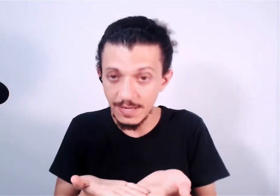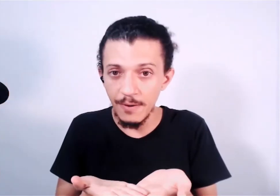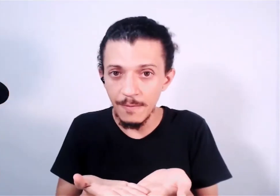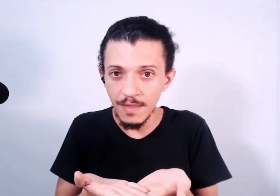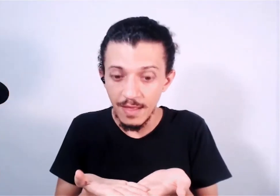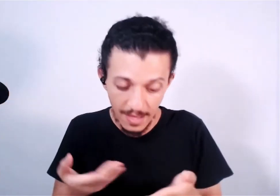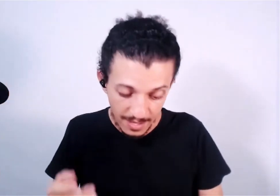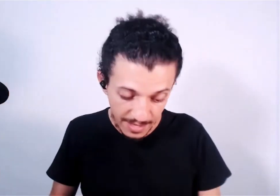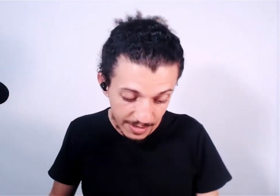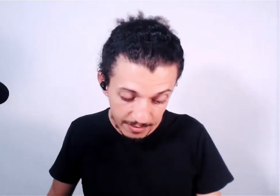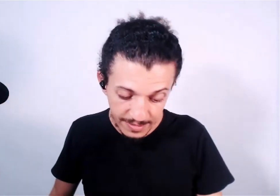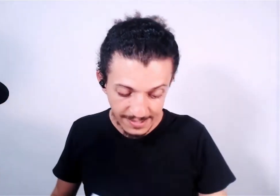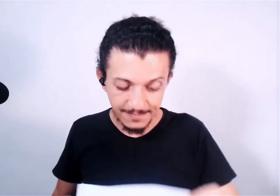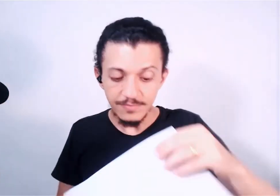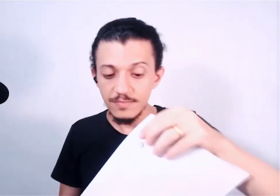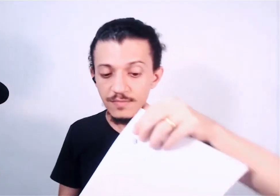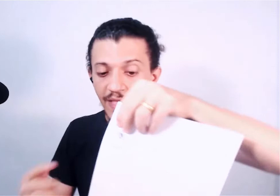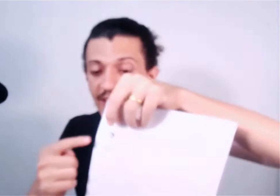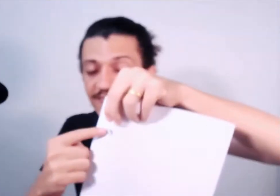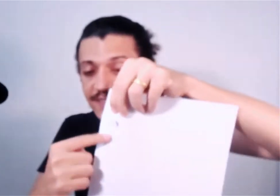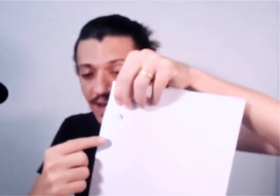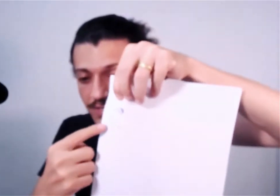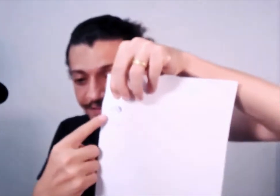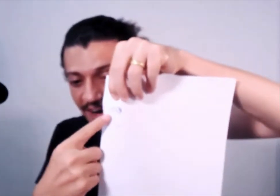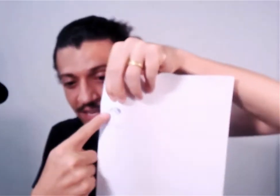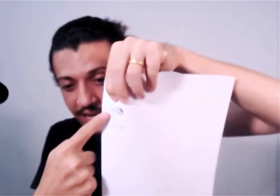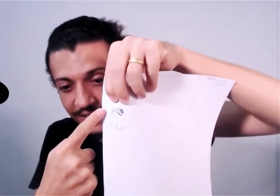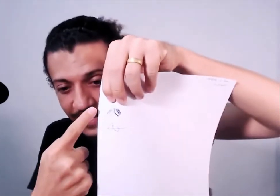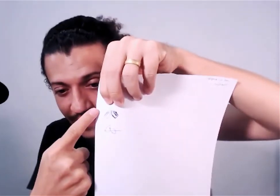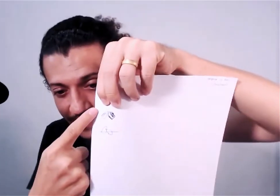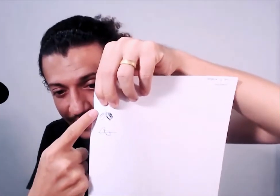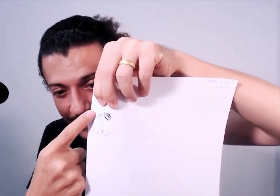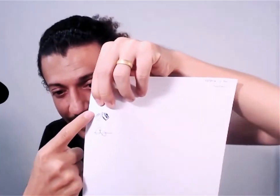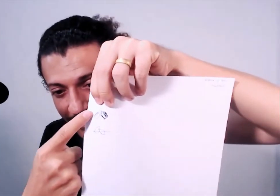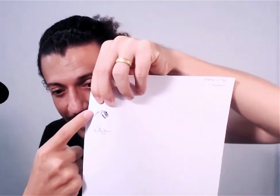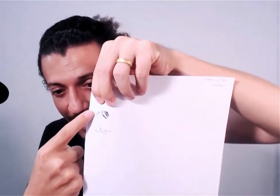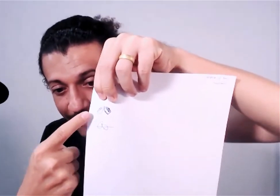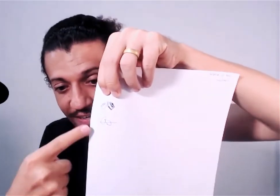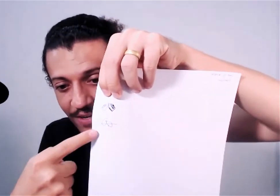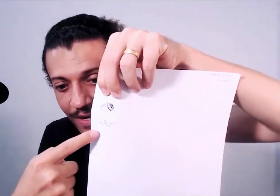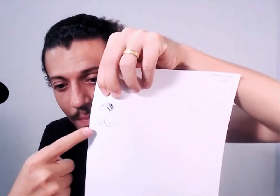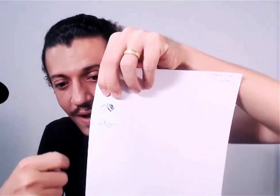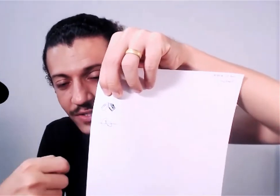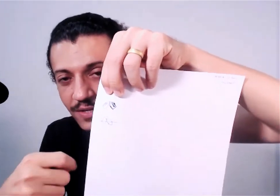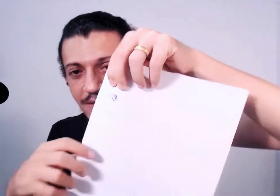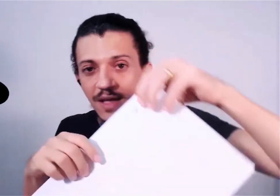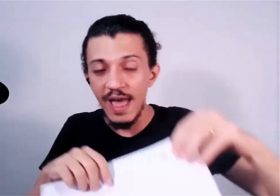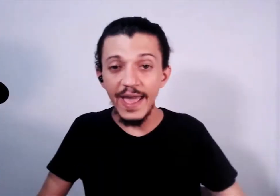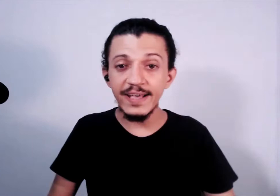Percebeu? E aí o que acontece? Esse sinal, você faz ele aqui assim e faz essa outra parte. É esse